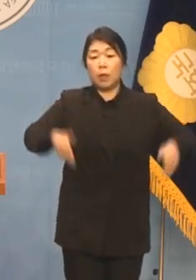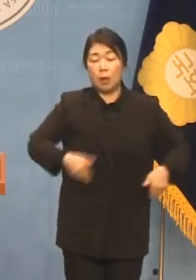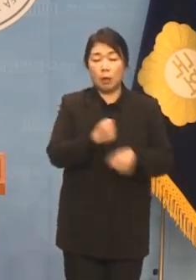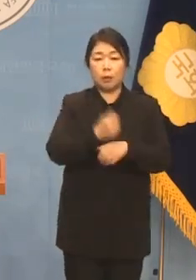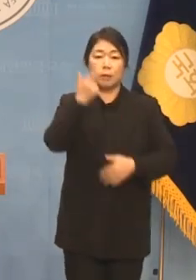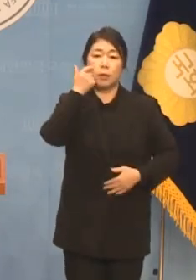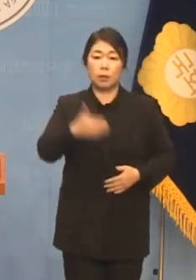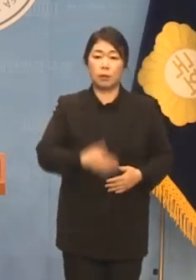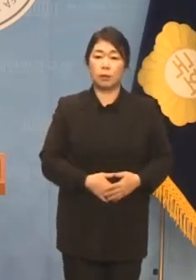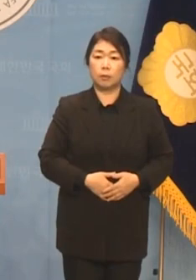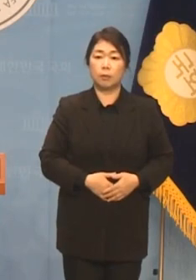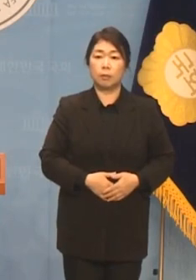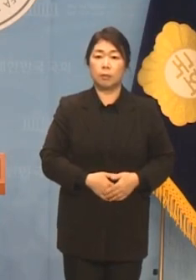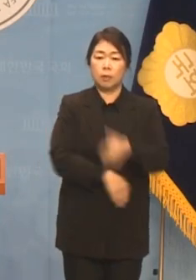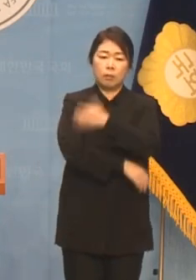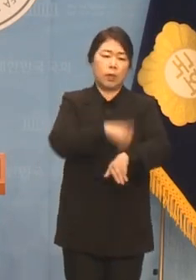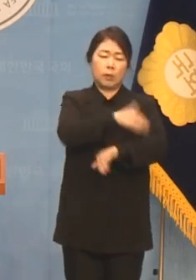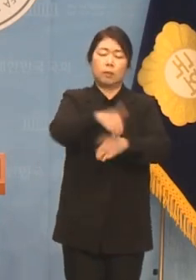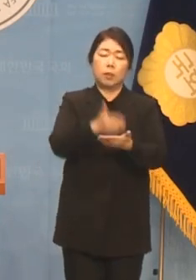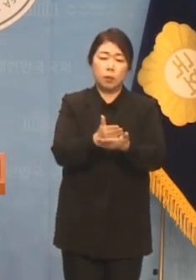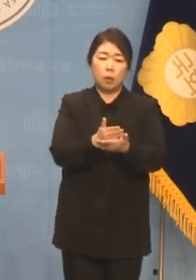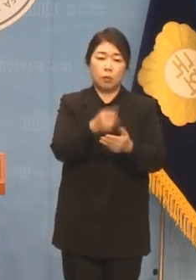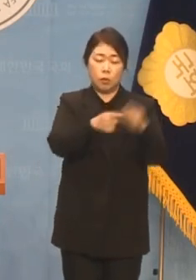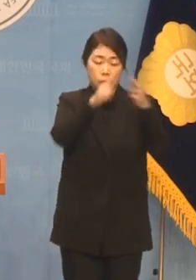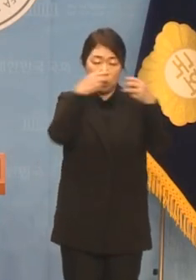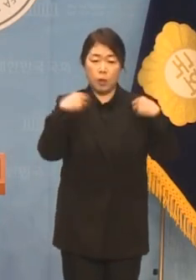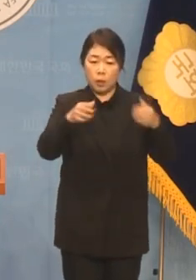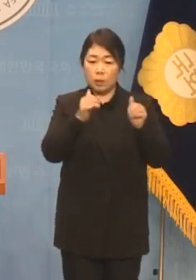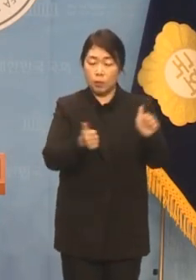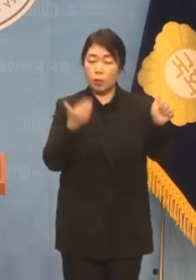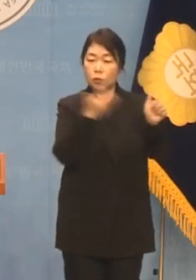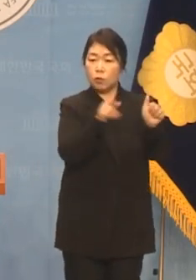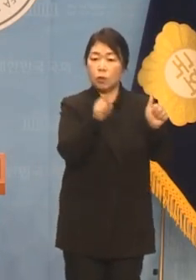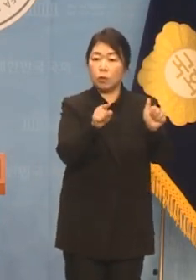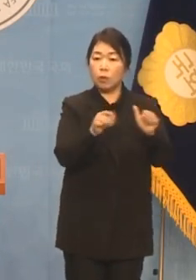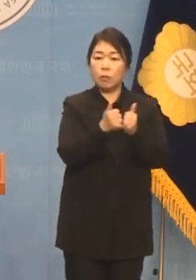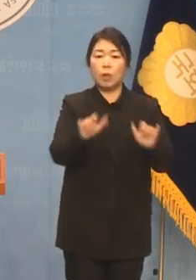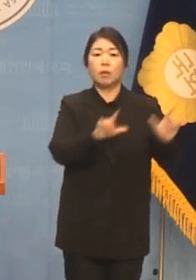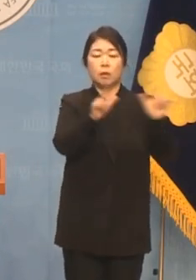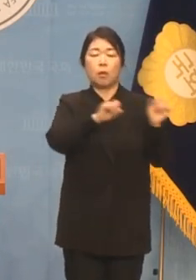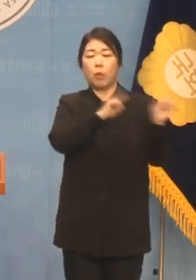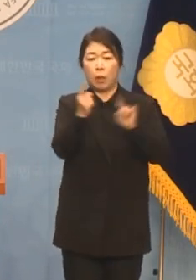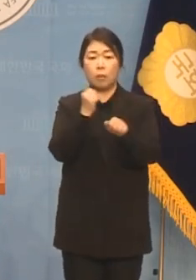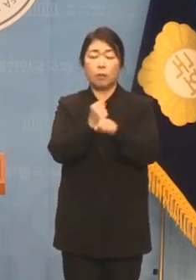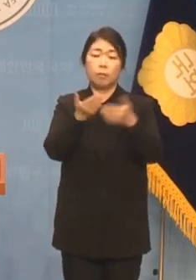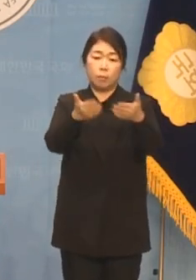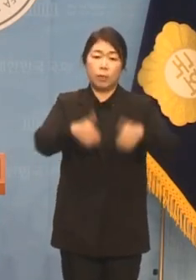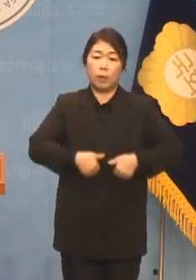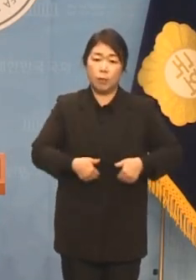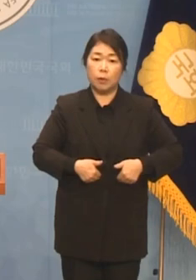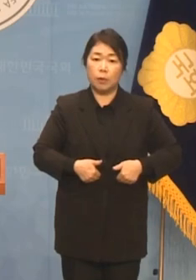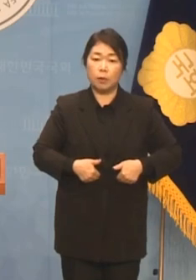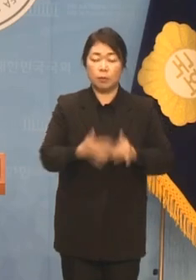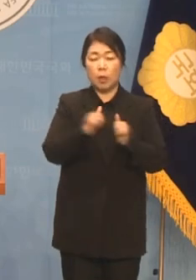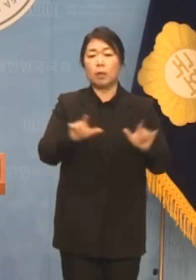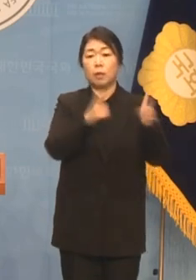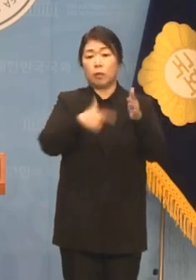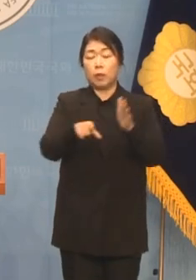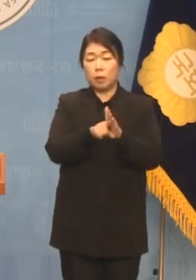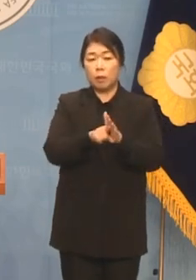윤서열 정권 심판 그 결과는 결국 민생 회복이야기 민생을 위해서 그리고